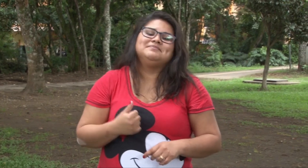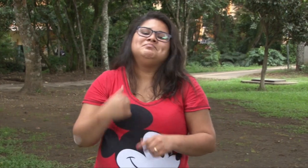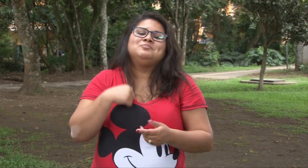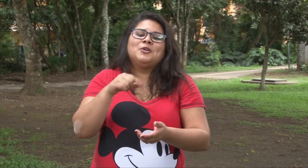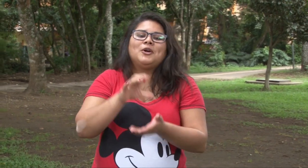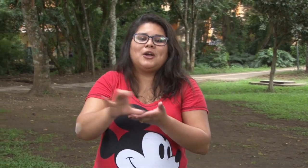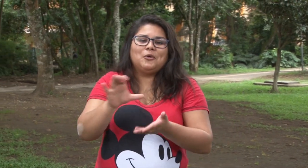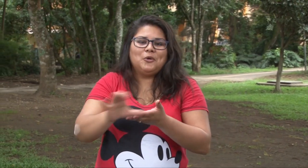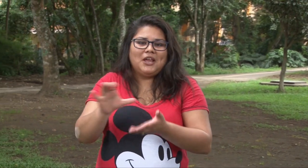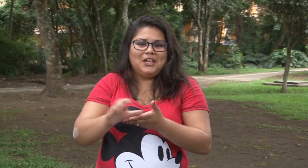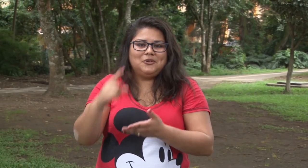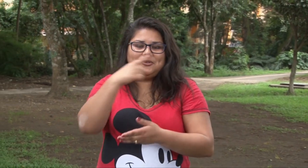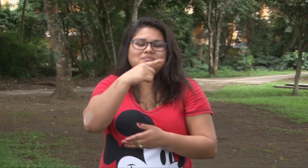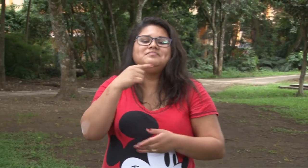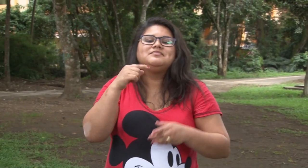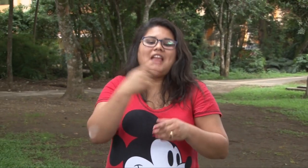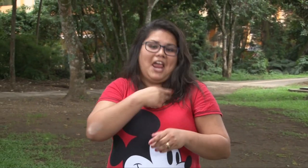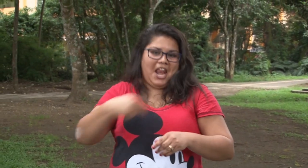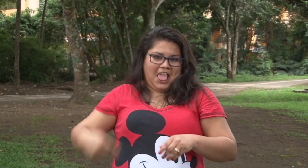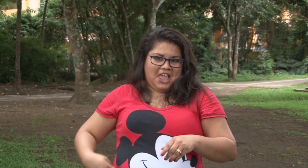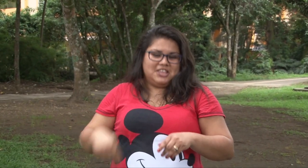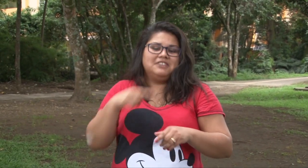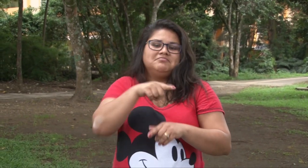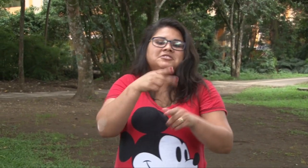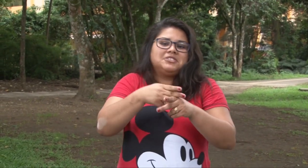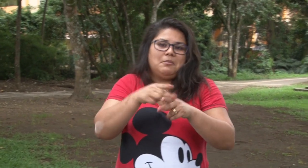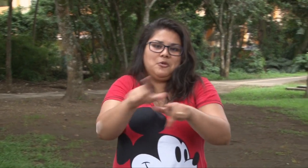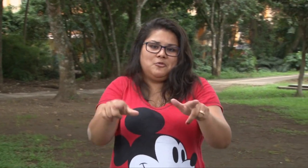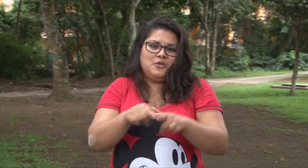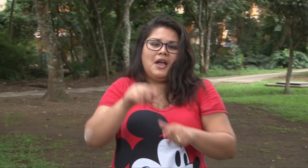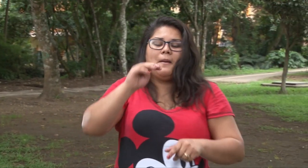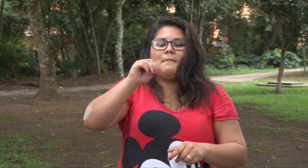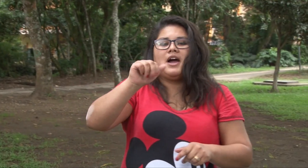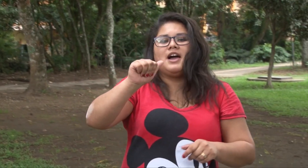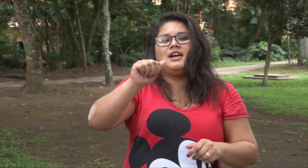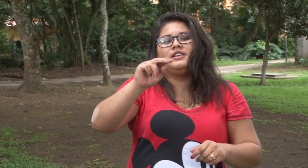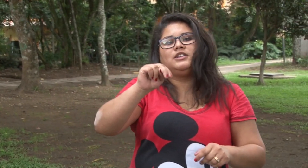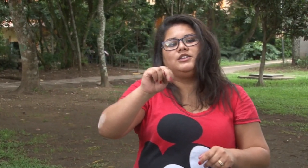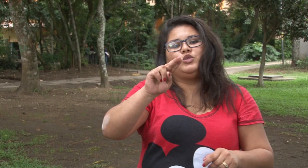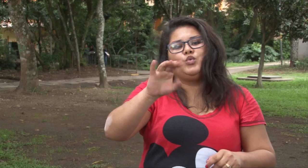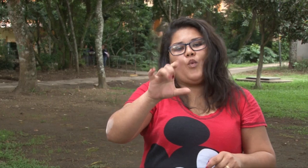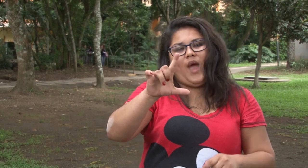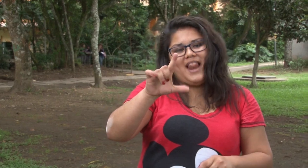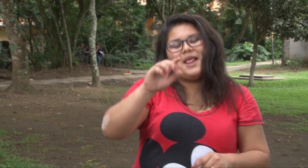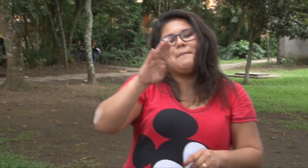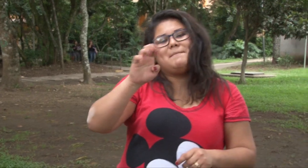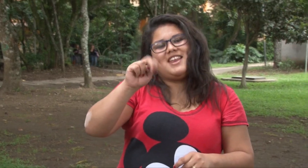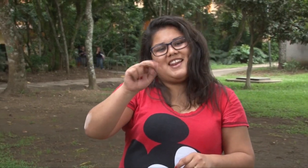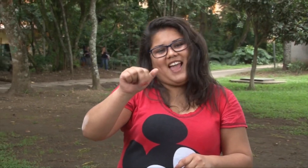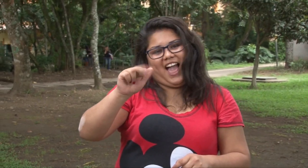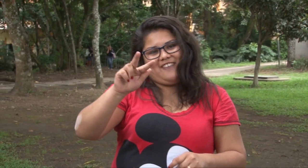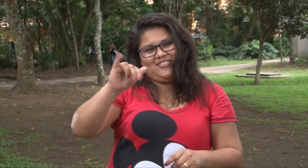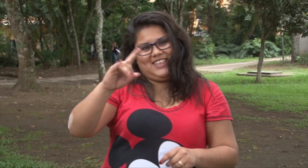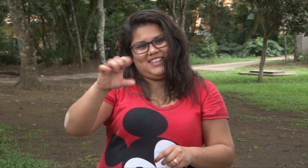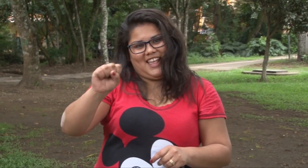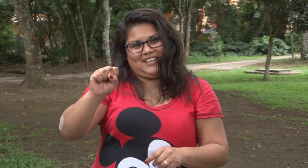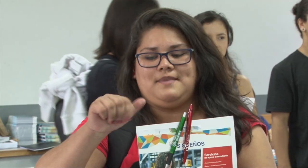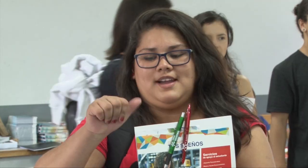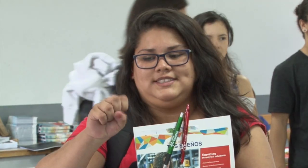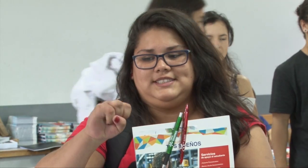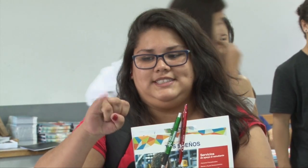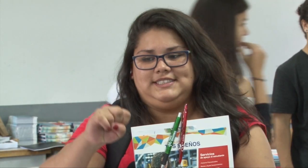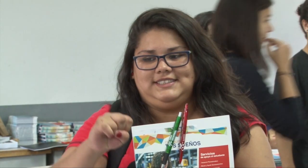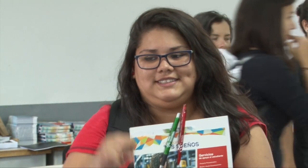seña yo vengo del colegio de heredia manuel benavides